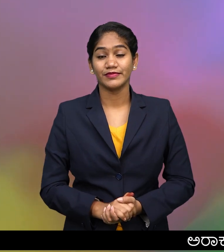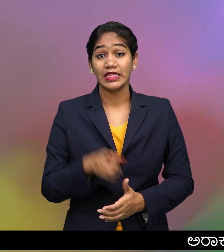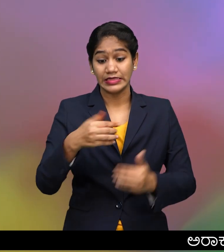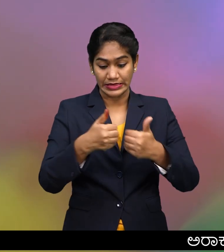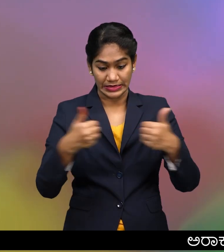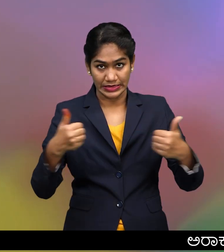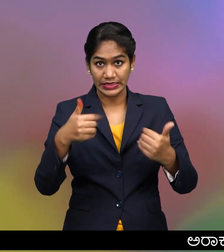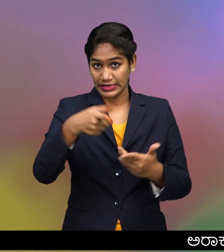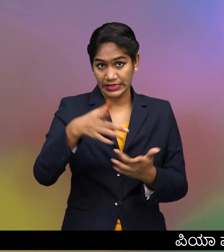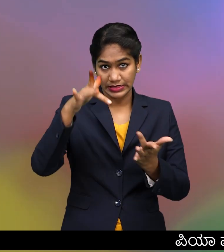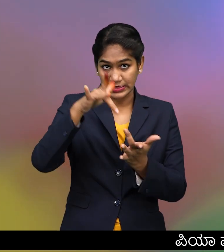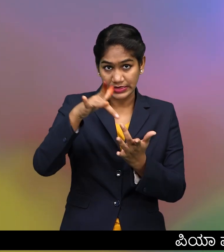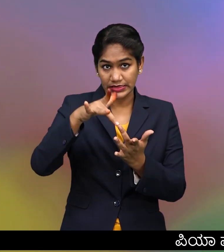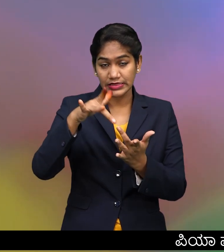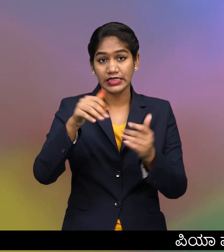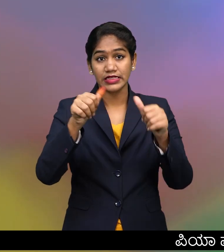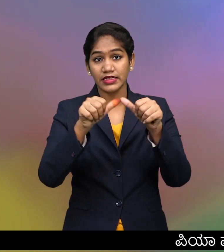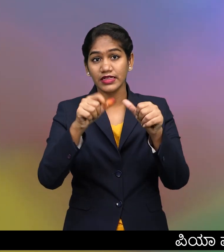ಅರಾಕ್ನಾಯ್ಡ್ ಮತ್ತು ಪಿಯಾ ಮೇಟರ್ ನಡುವಿನ